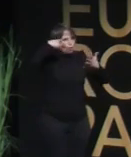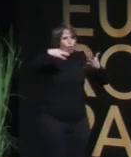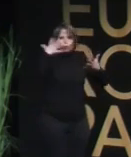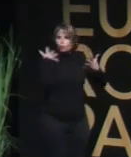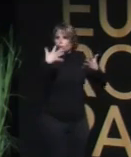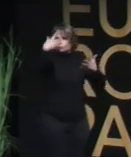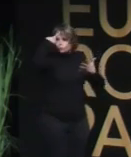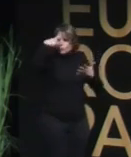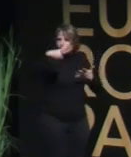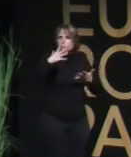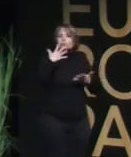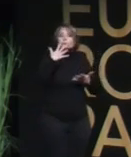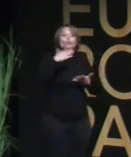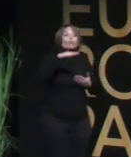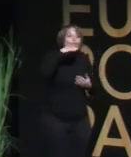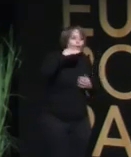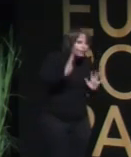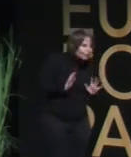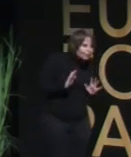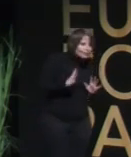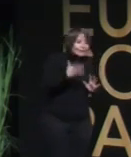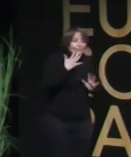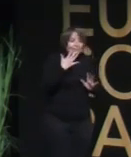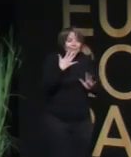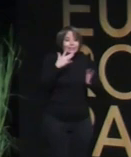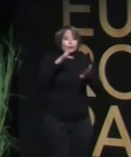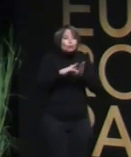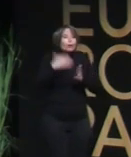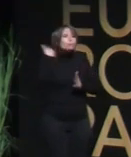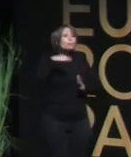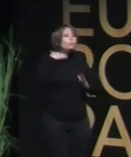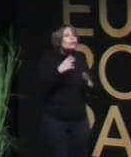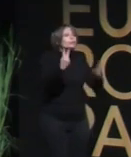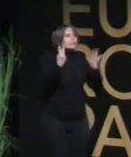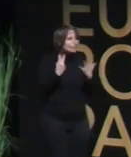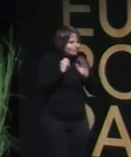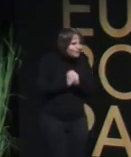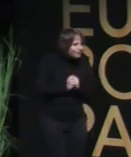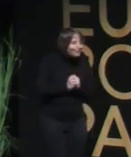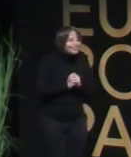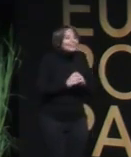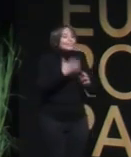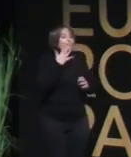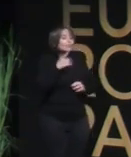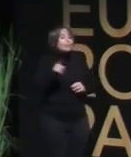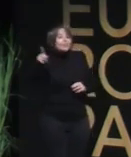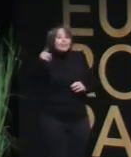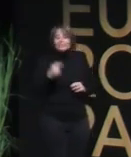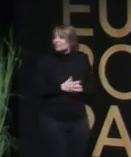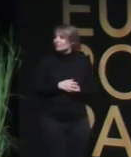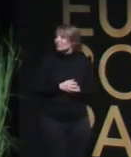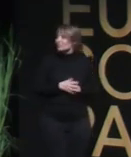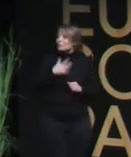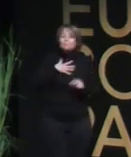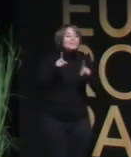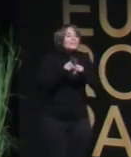excepto cuando estamos enfadados. Todos lo sabemos en cuanto nos traen 7 pencos. Todos lo sabemos, ¿eh? Fulanito, yo me acuerdo de esta frase que mi hermana se